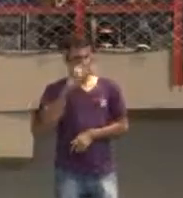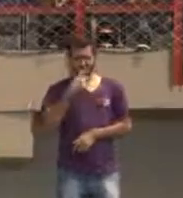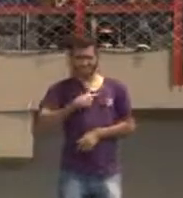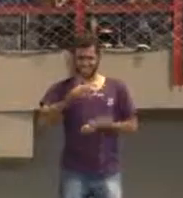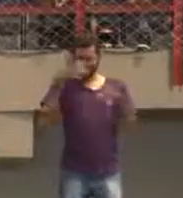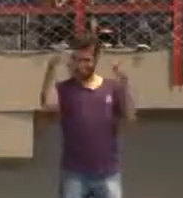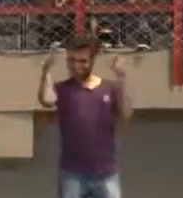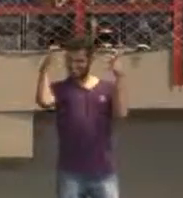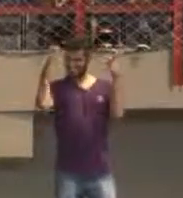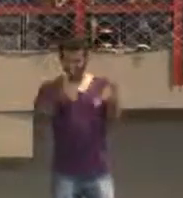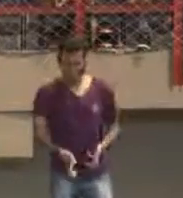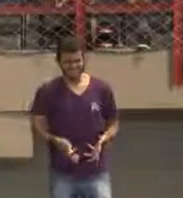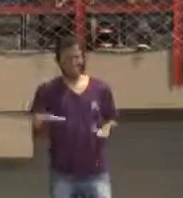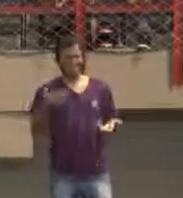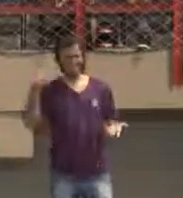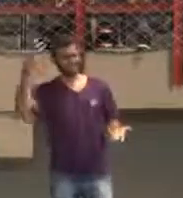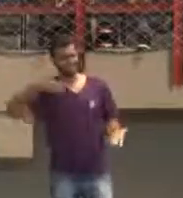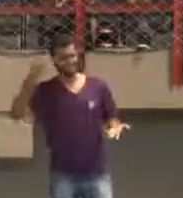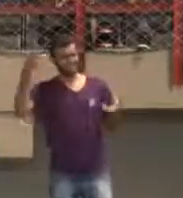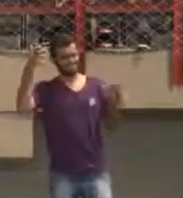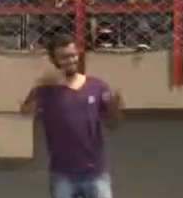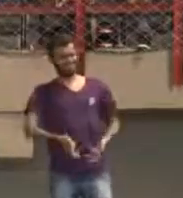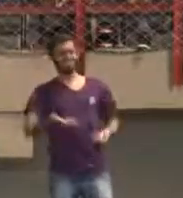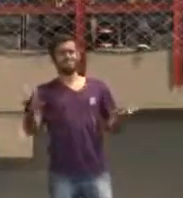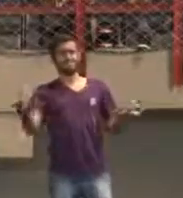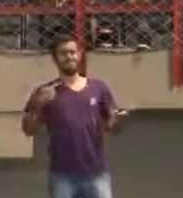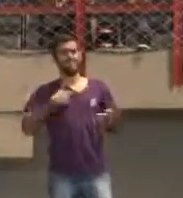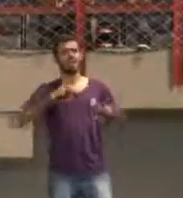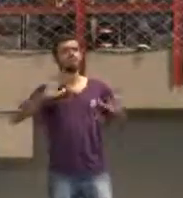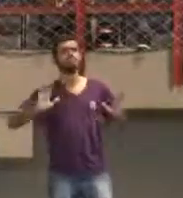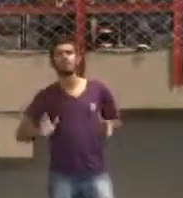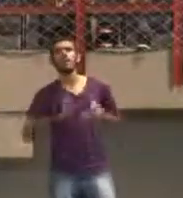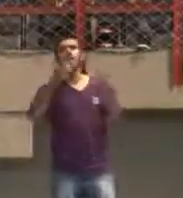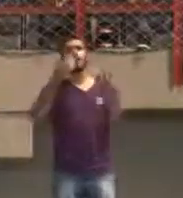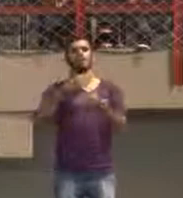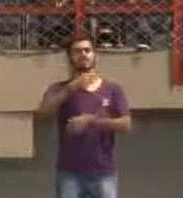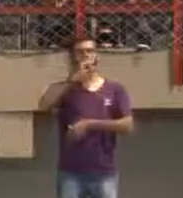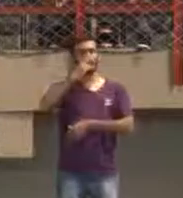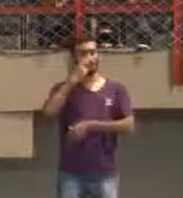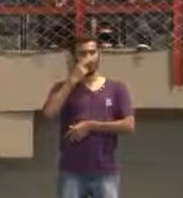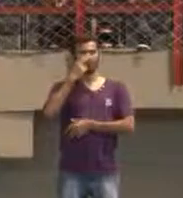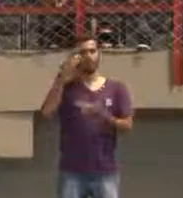abuso. Ok, a festa cristã é triste.